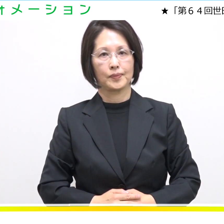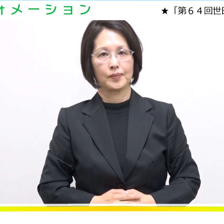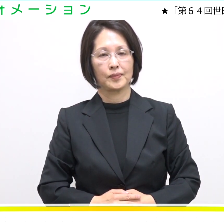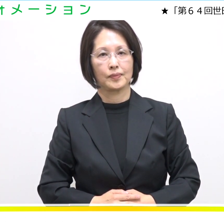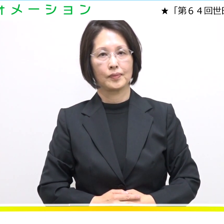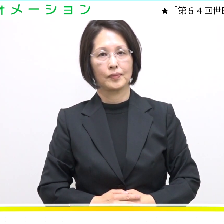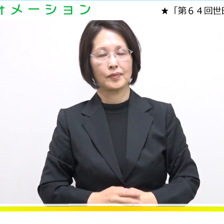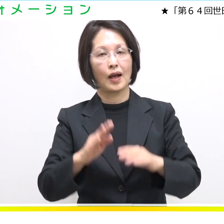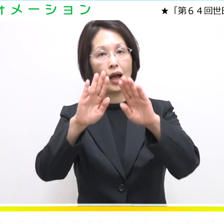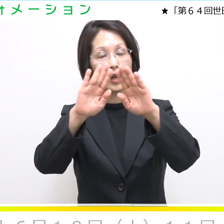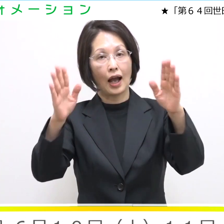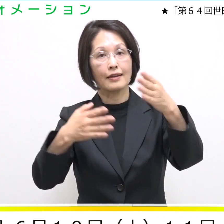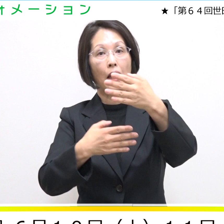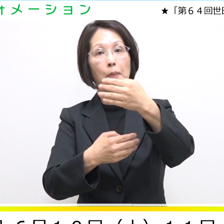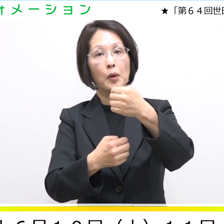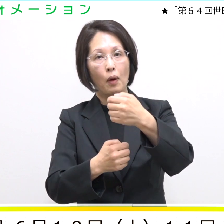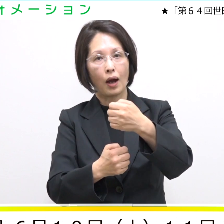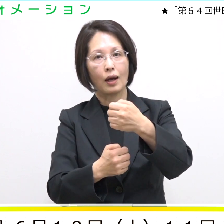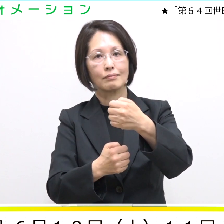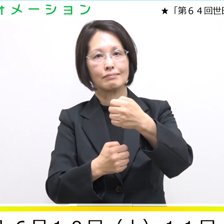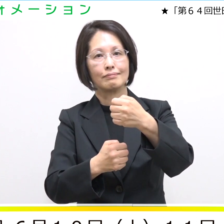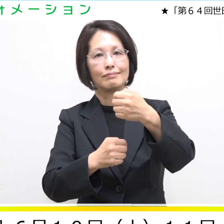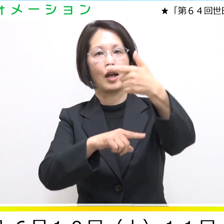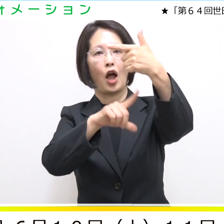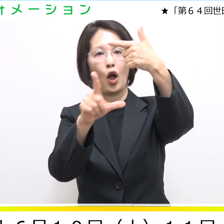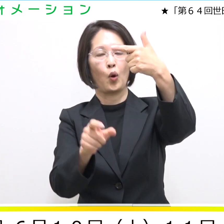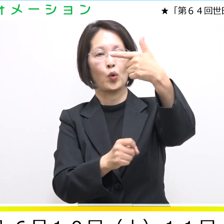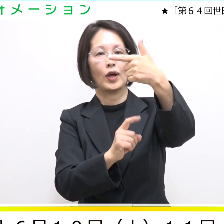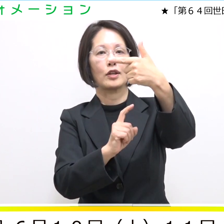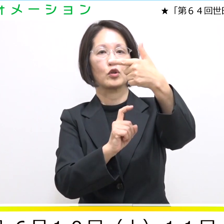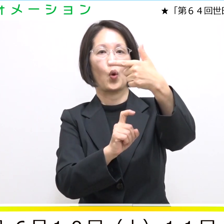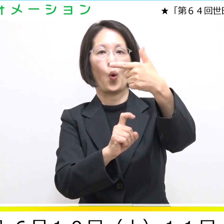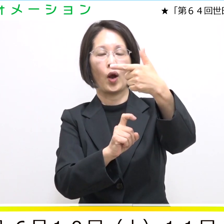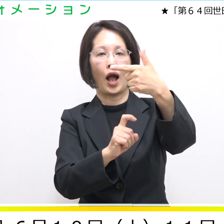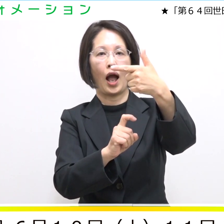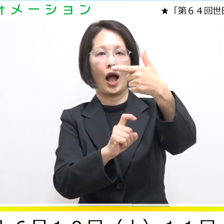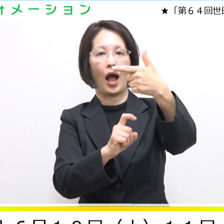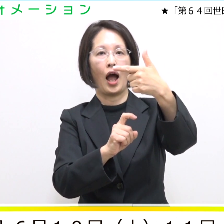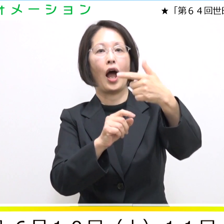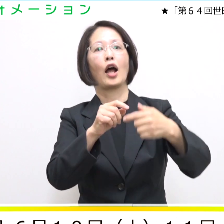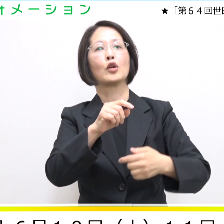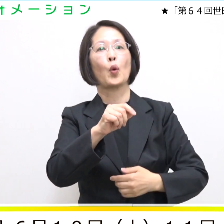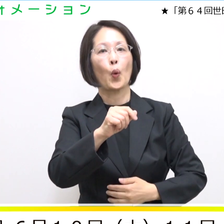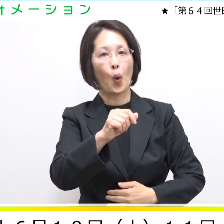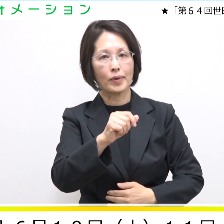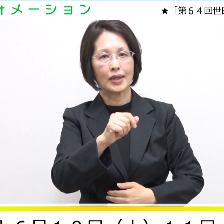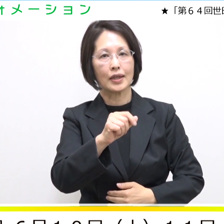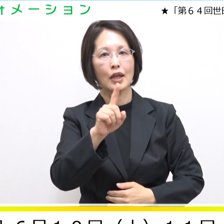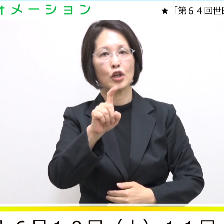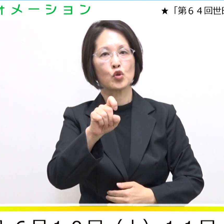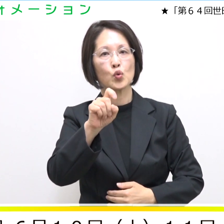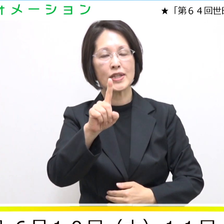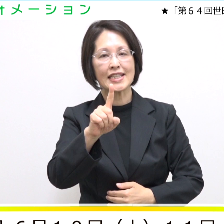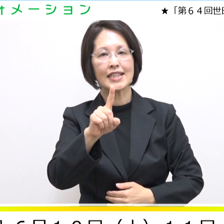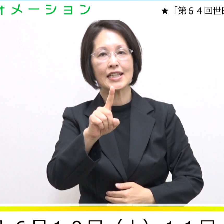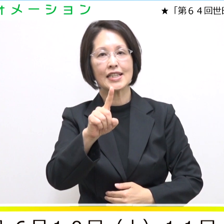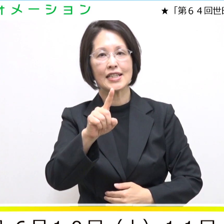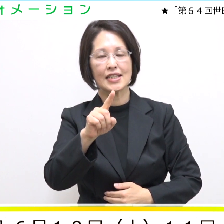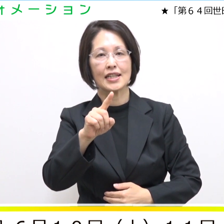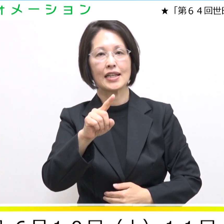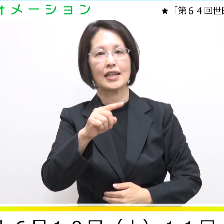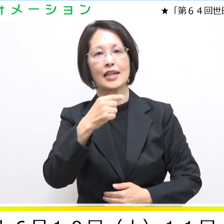ます開催日は6月10日土曜日11